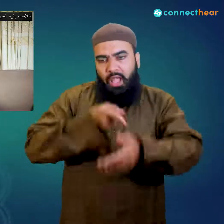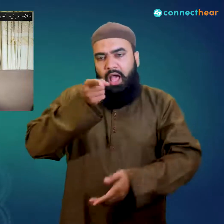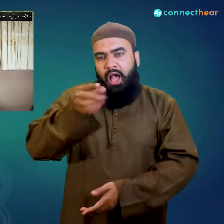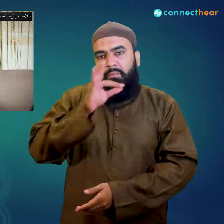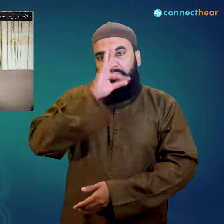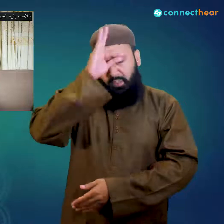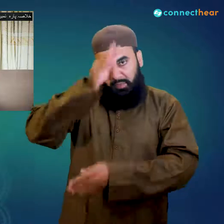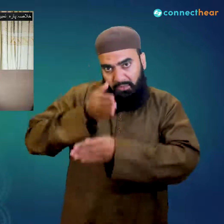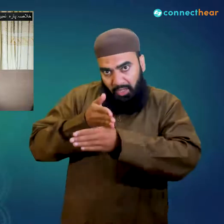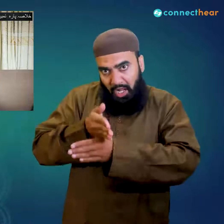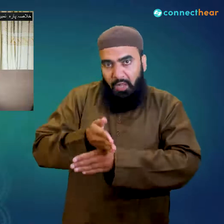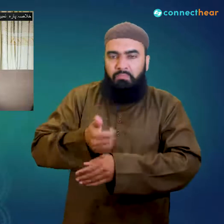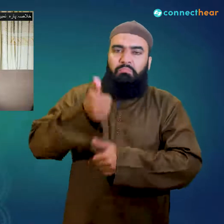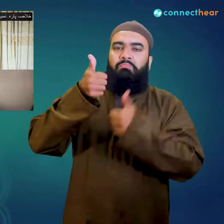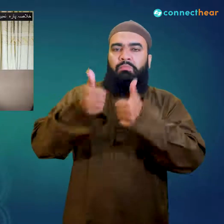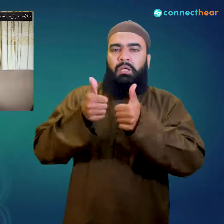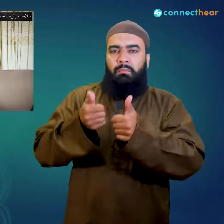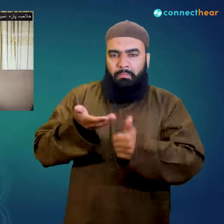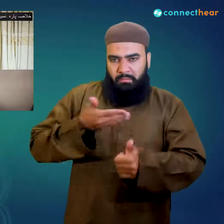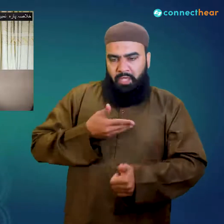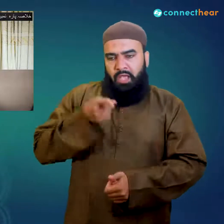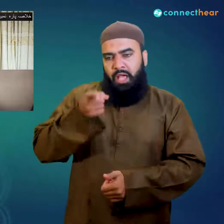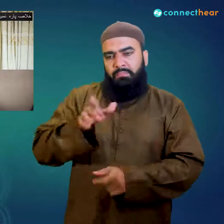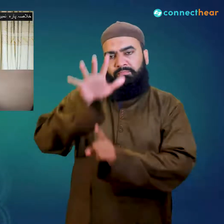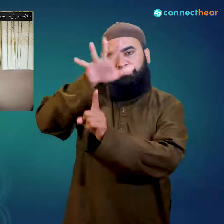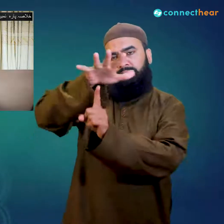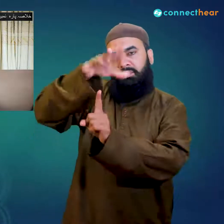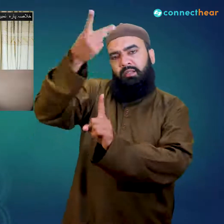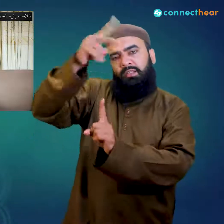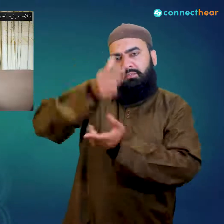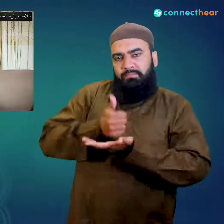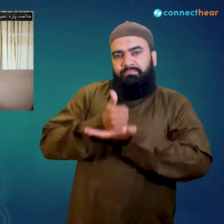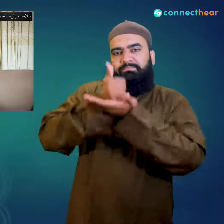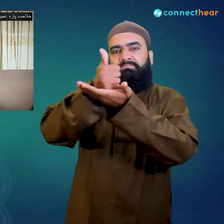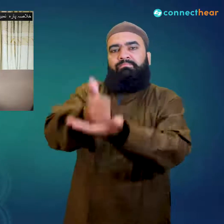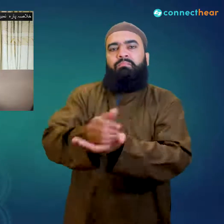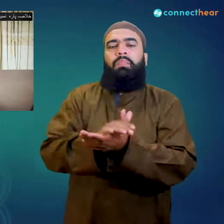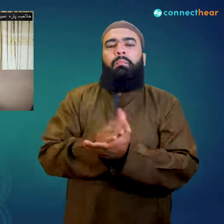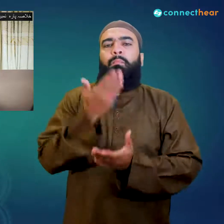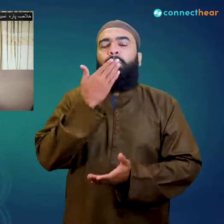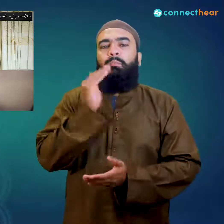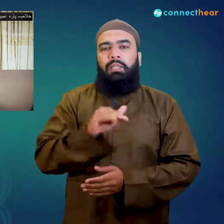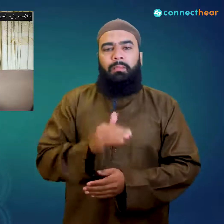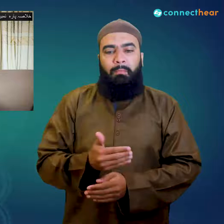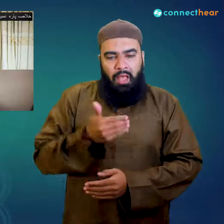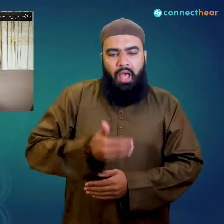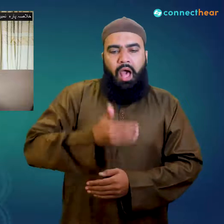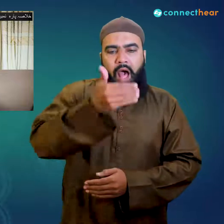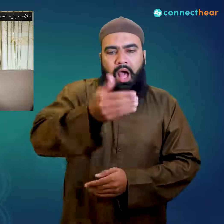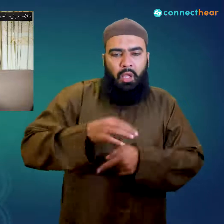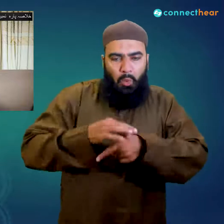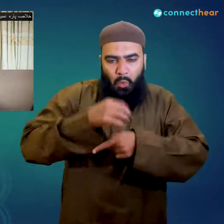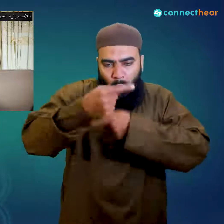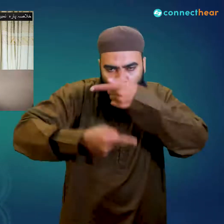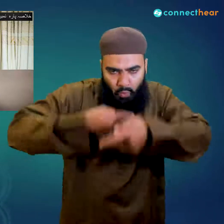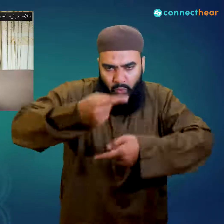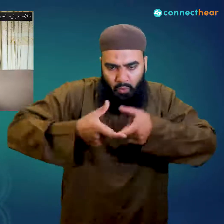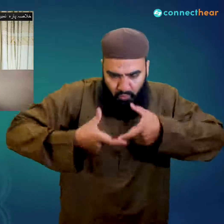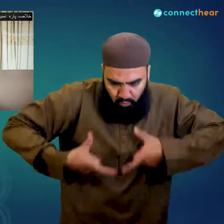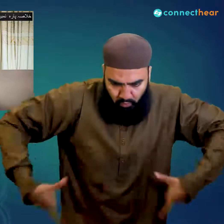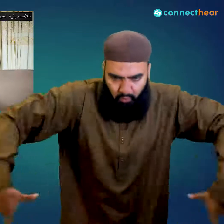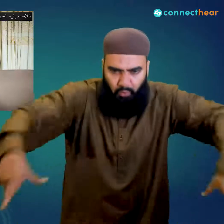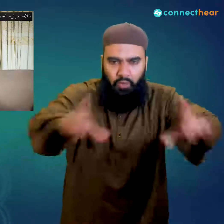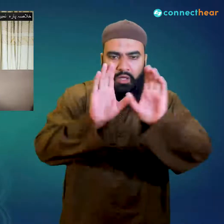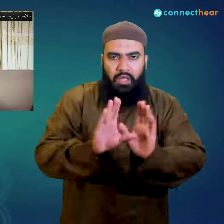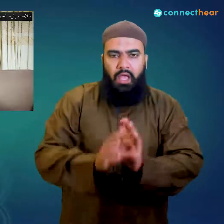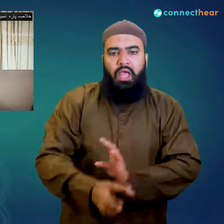فرمایا کہ میں آپ کو لوگوں کا امام بناؤں گا، انی جاعلک للناس اماما، اب آپ لوگوں